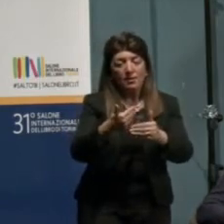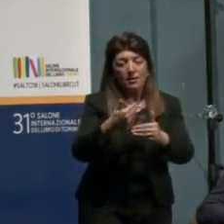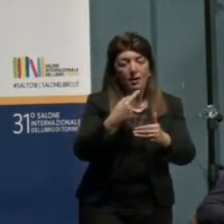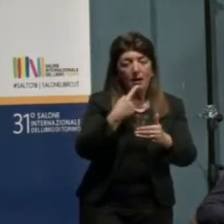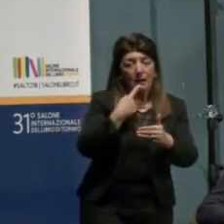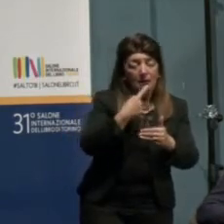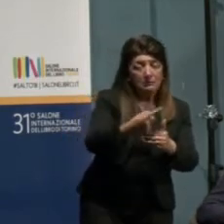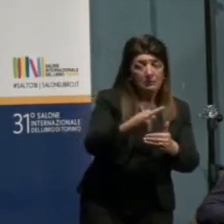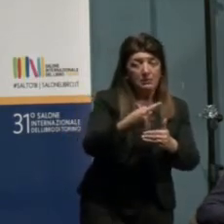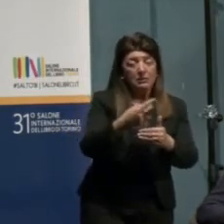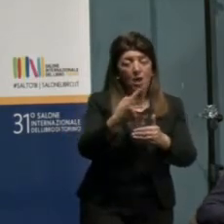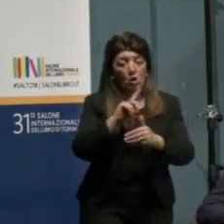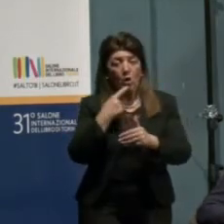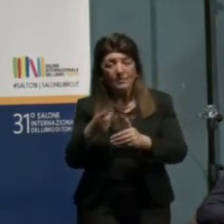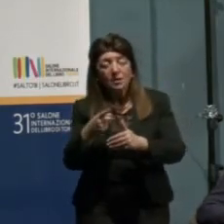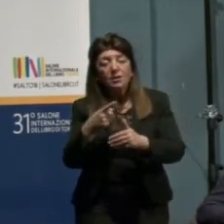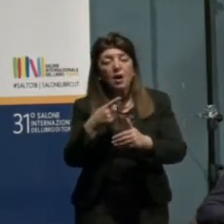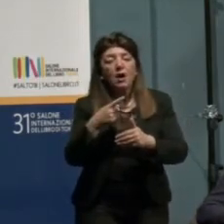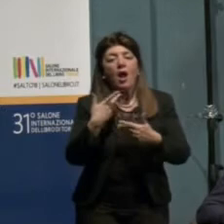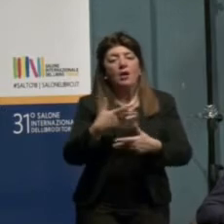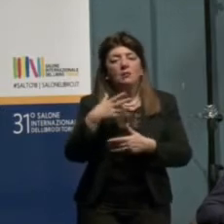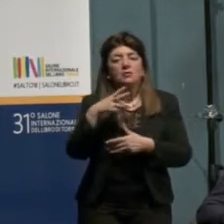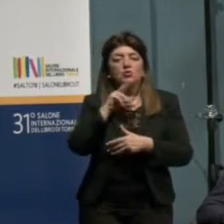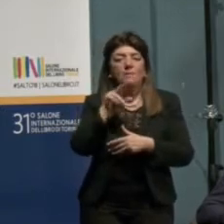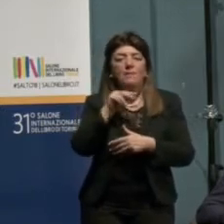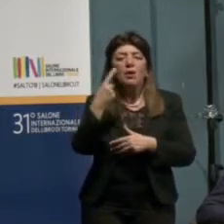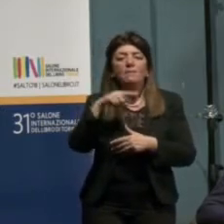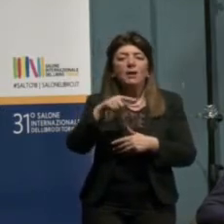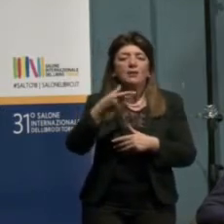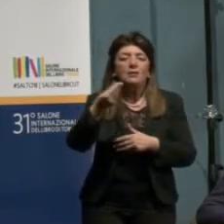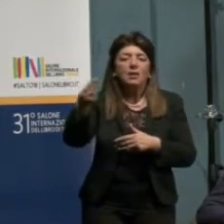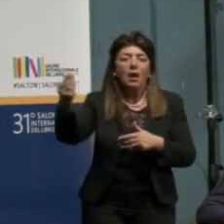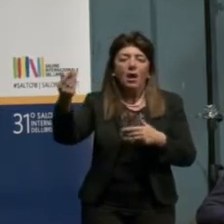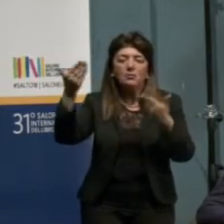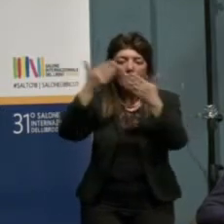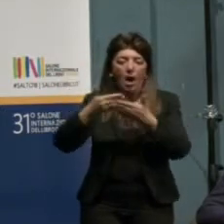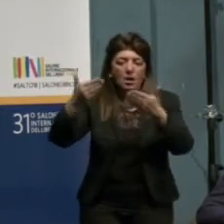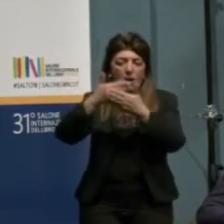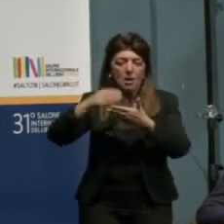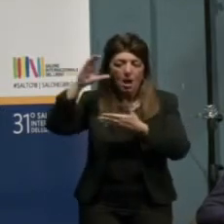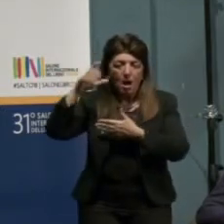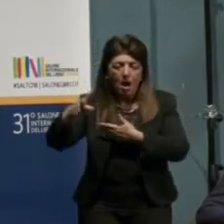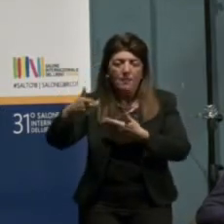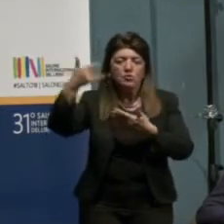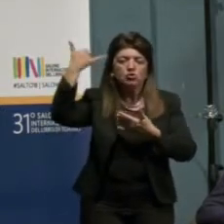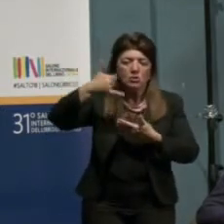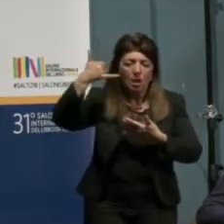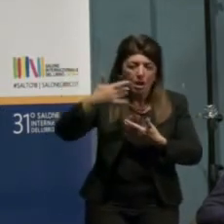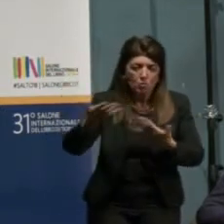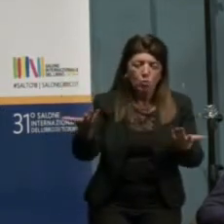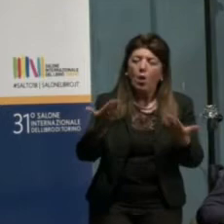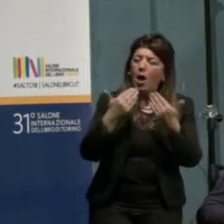verso gli accademici anche molti sono scorta mediatica per noi accademici intellettuali che